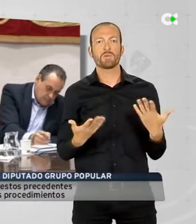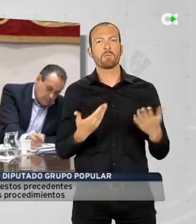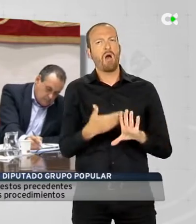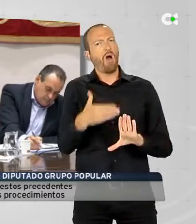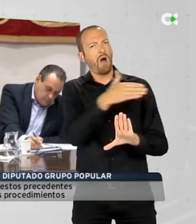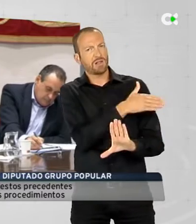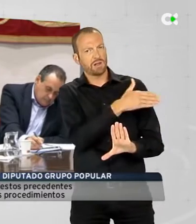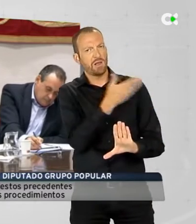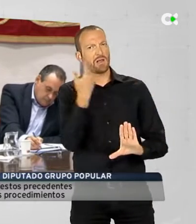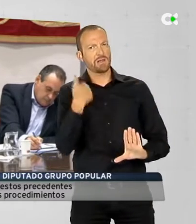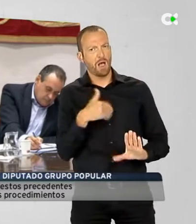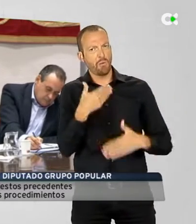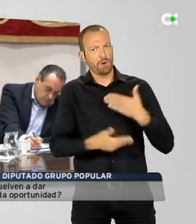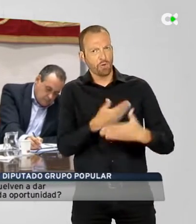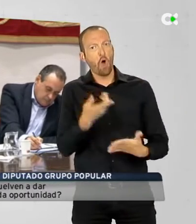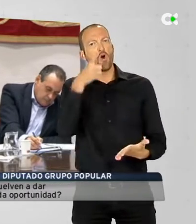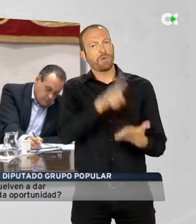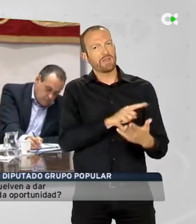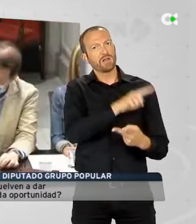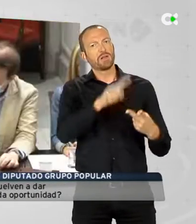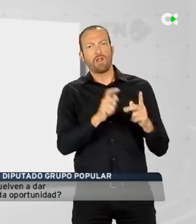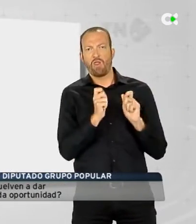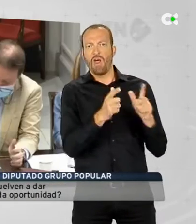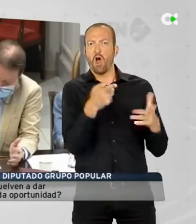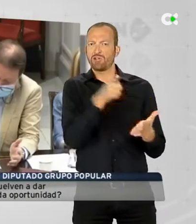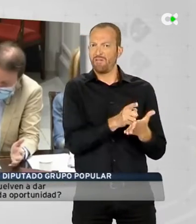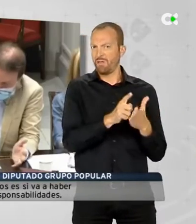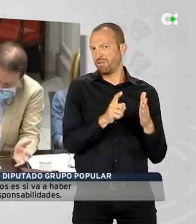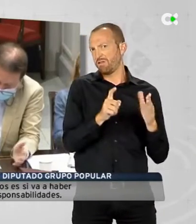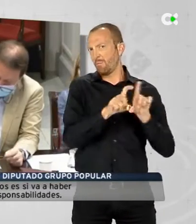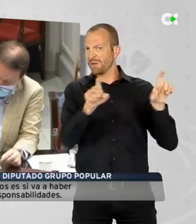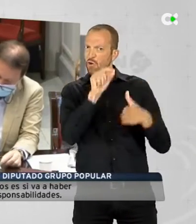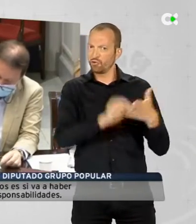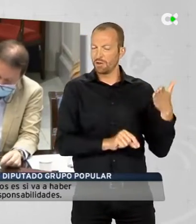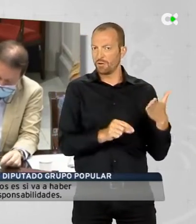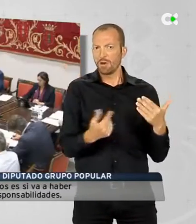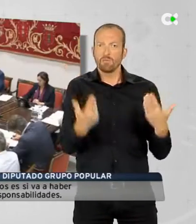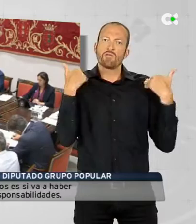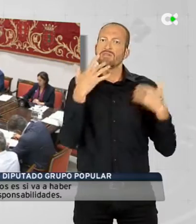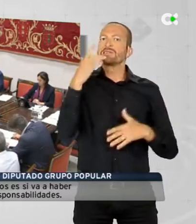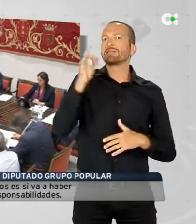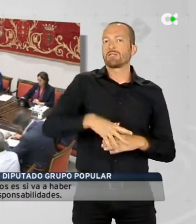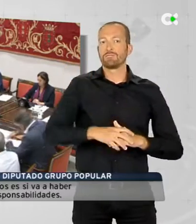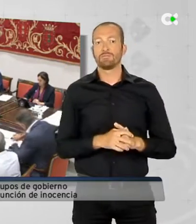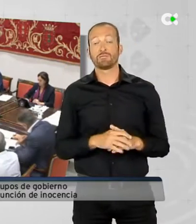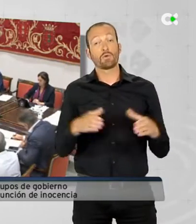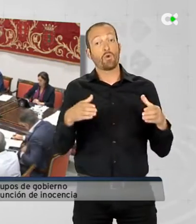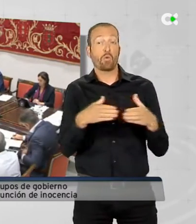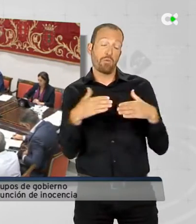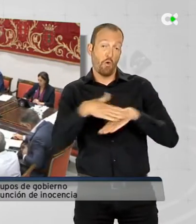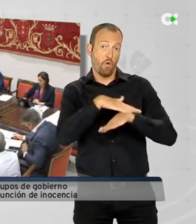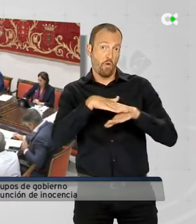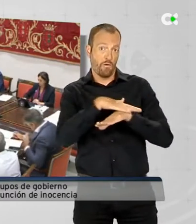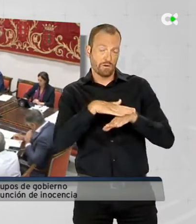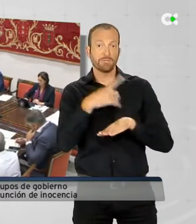precedentes detienen los procedimientos y le vuelven a dar una segunda oportunidad? Lo que pedimos es si van a haber algunas responsabilidades. Desde los grupos de gobierno se señala